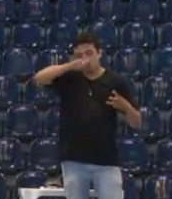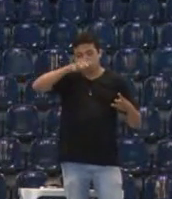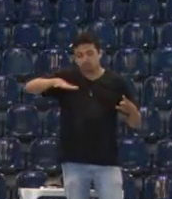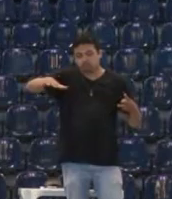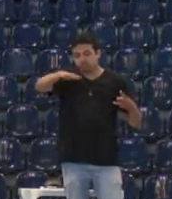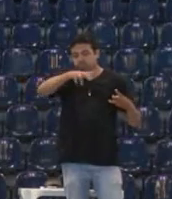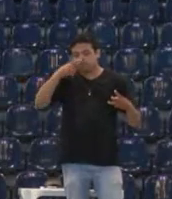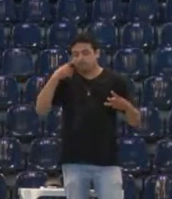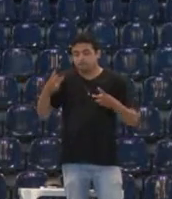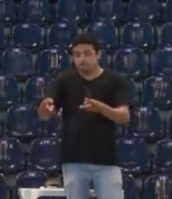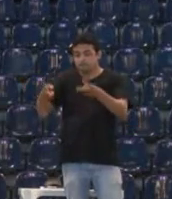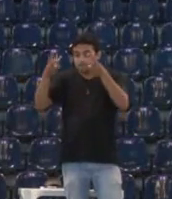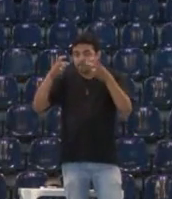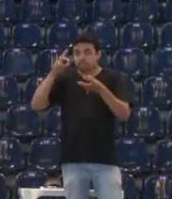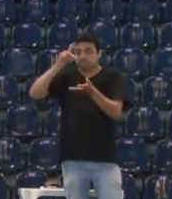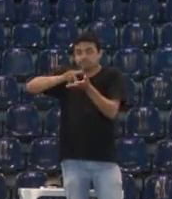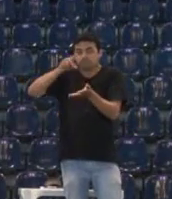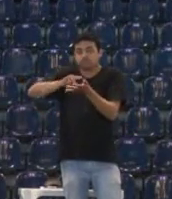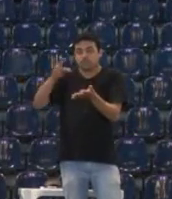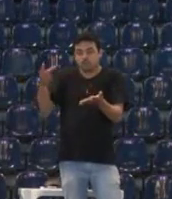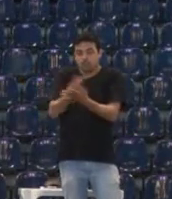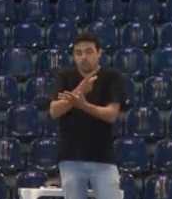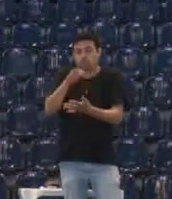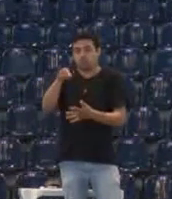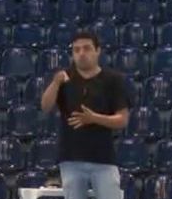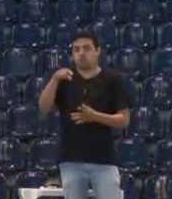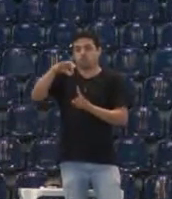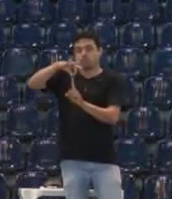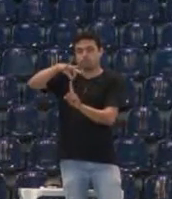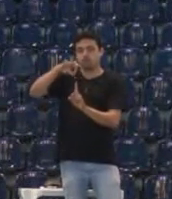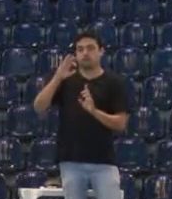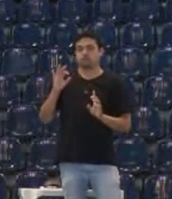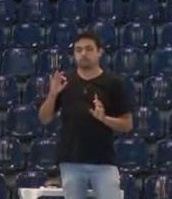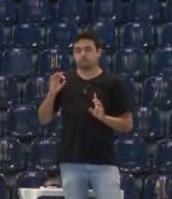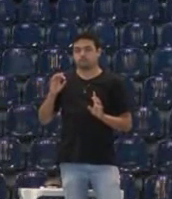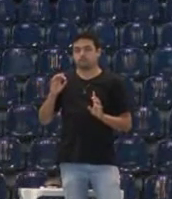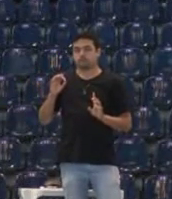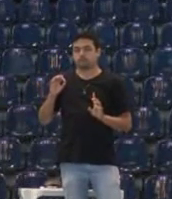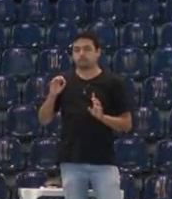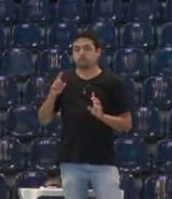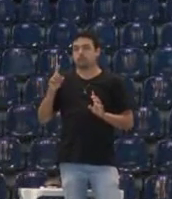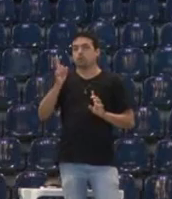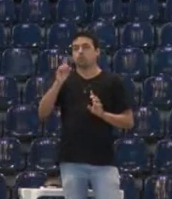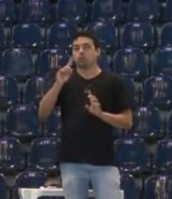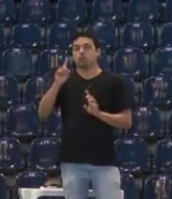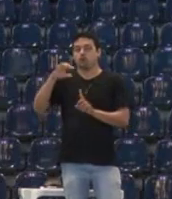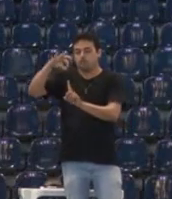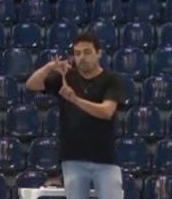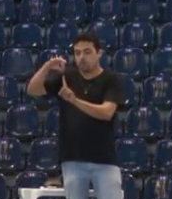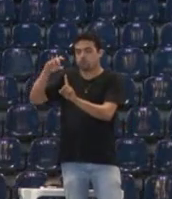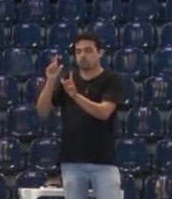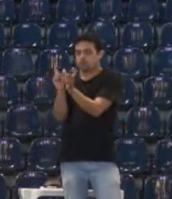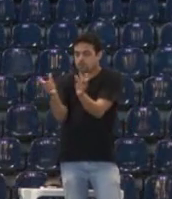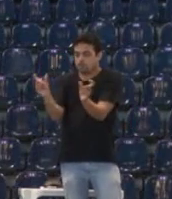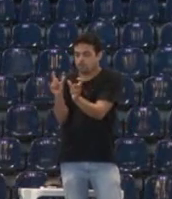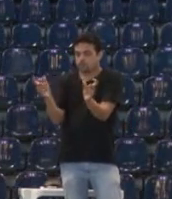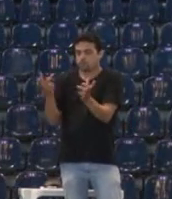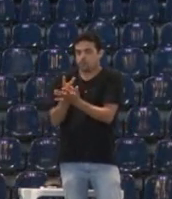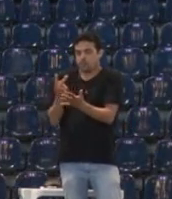você percebe qual é o real erro que existe nessa placa que não é o erro ortográfico